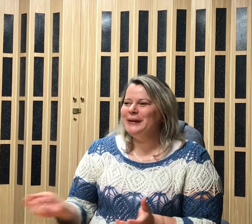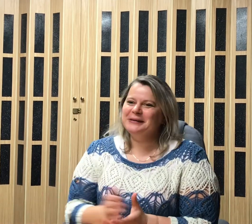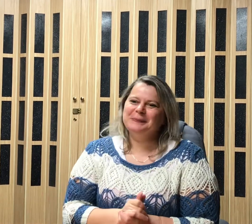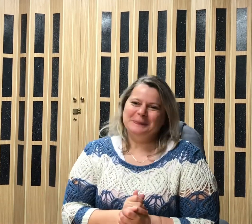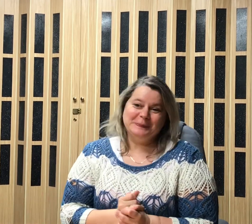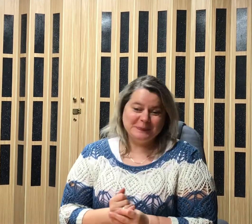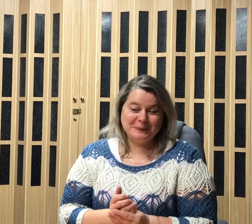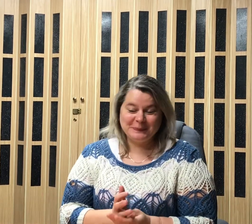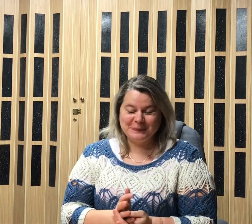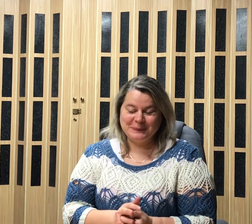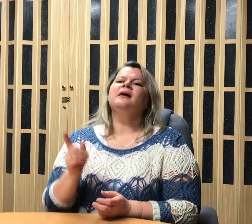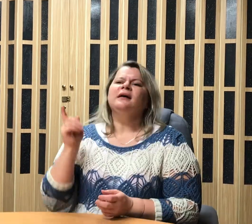ka tāpēc.